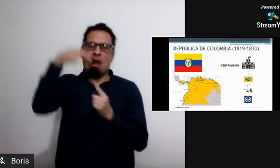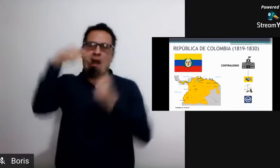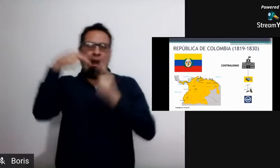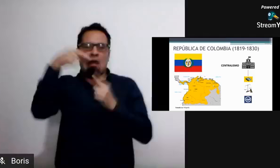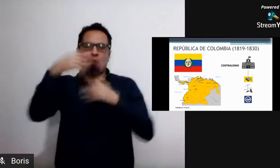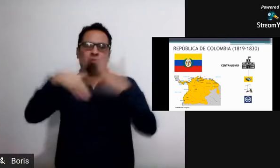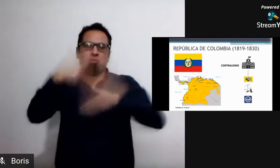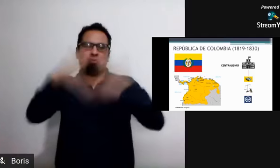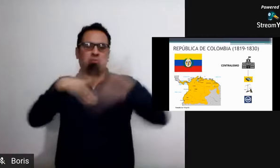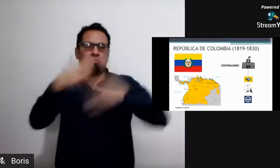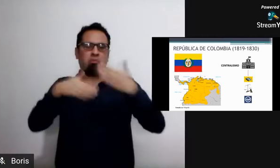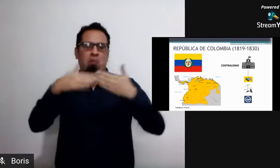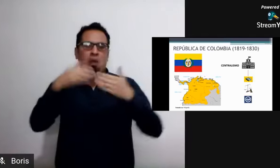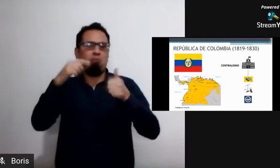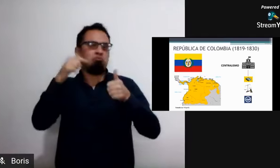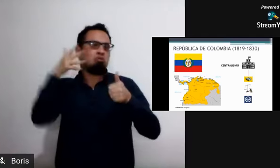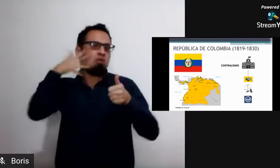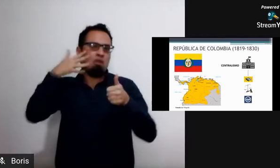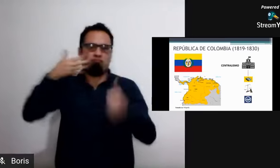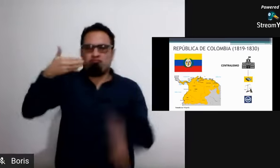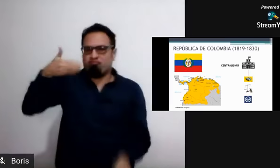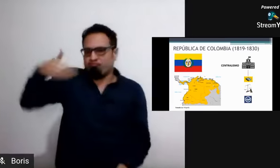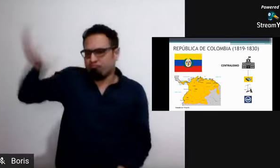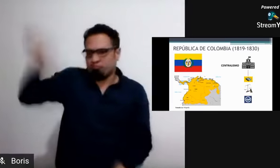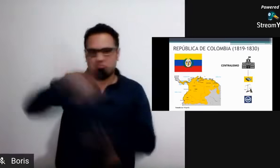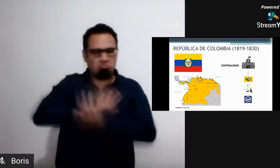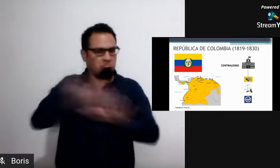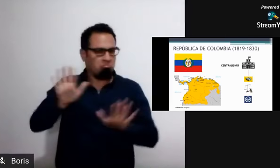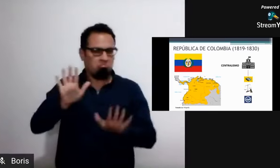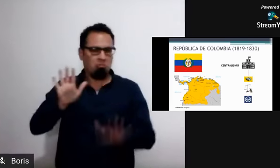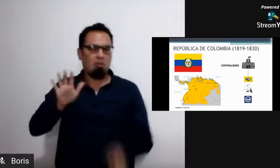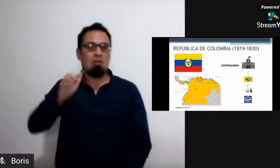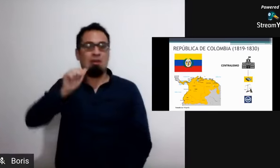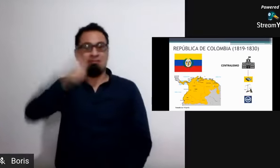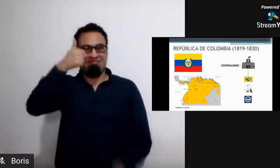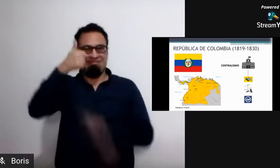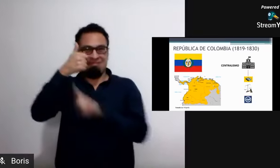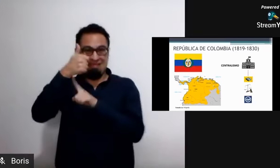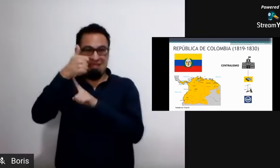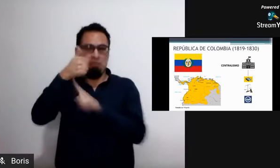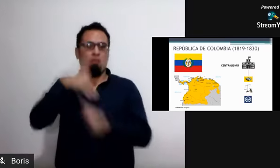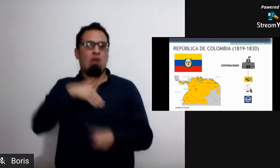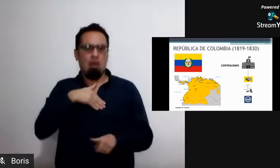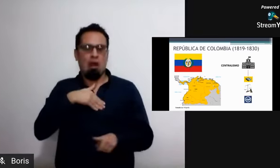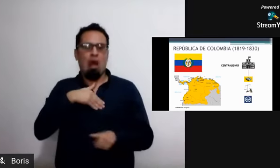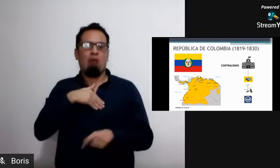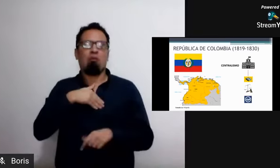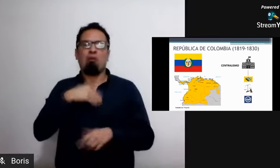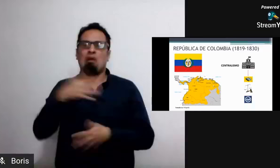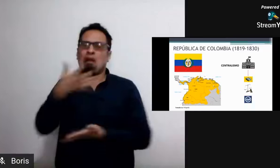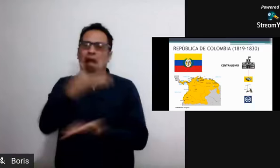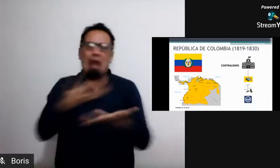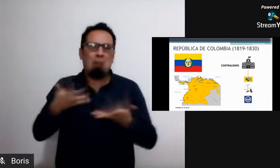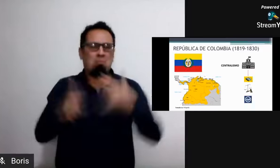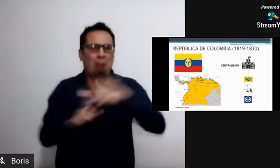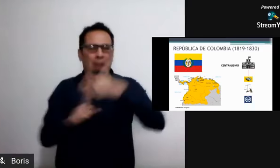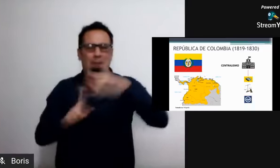ganado algunas batallas contra el ejército de la corona española, y sin embargo, más adelante